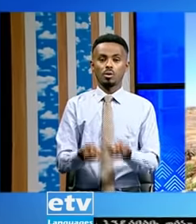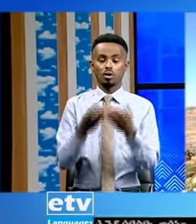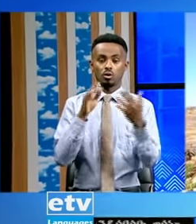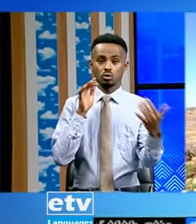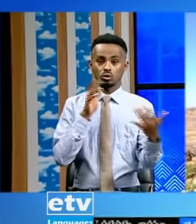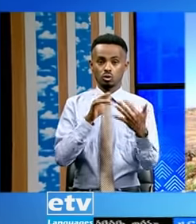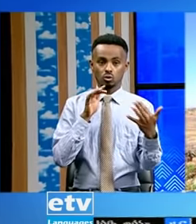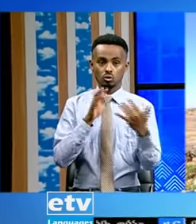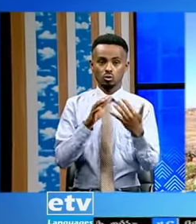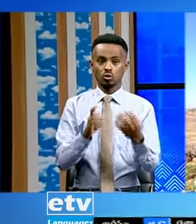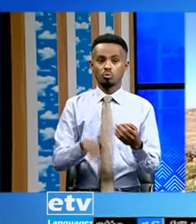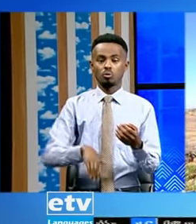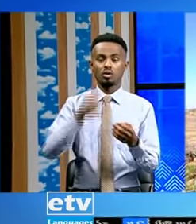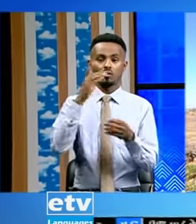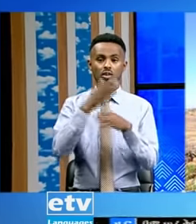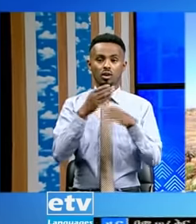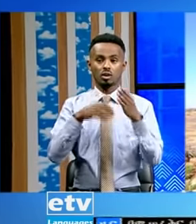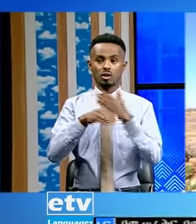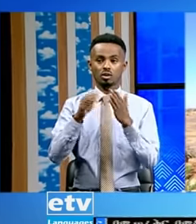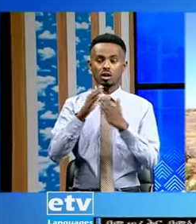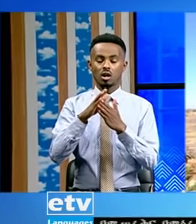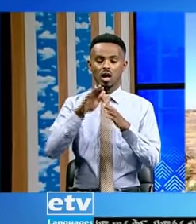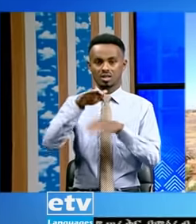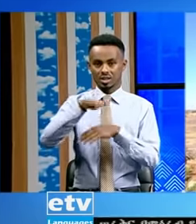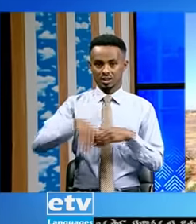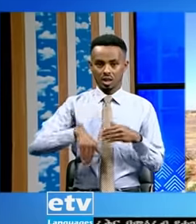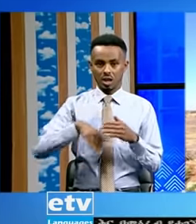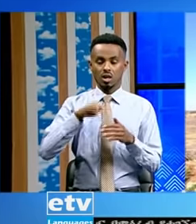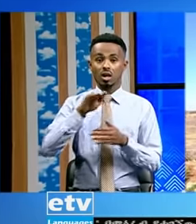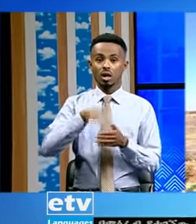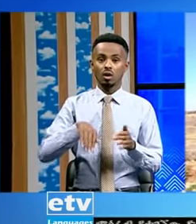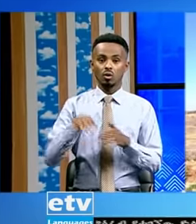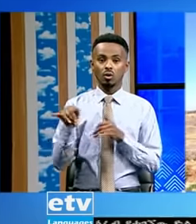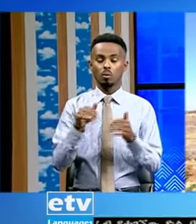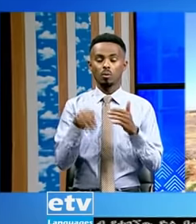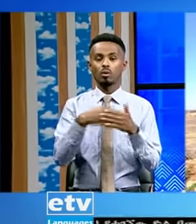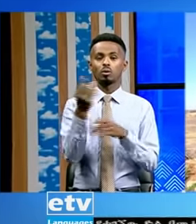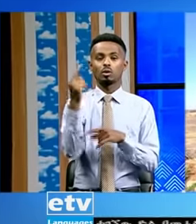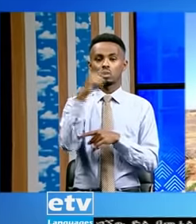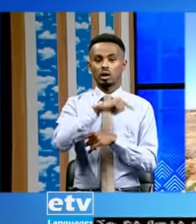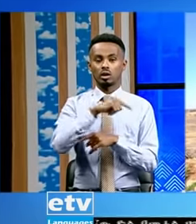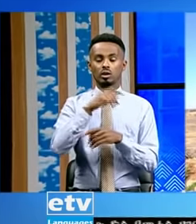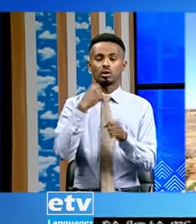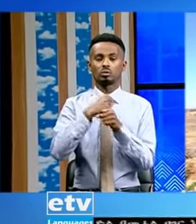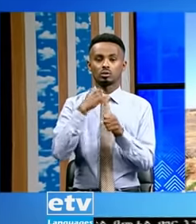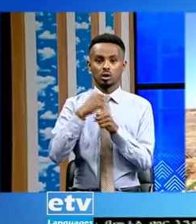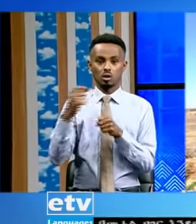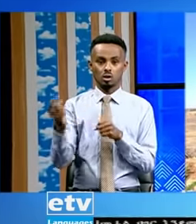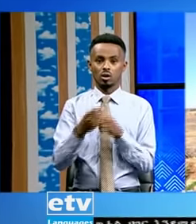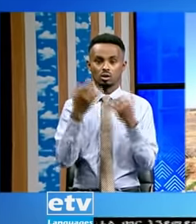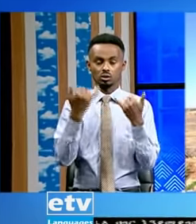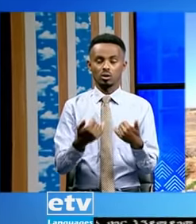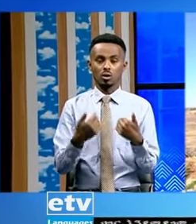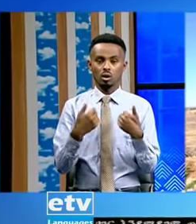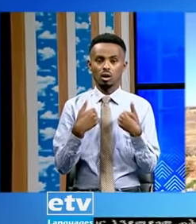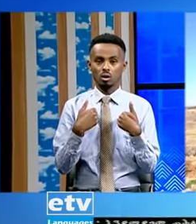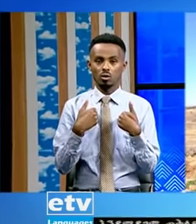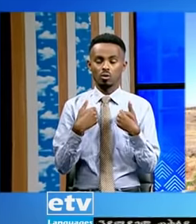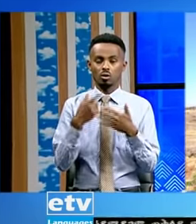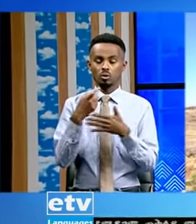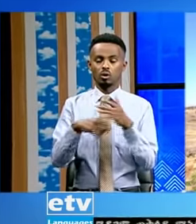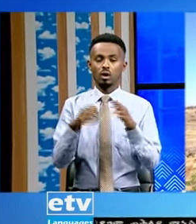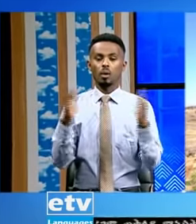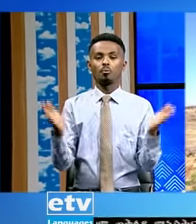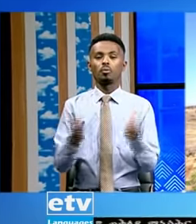ቶክስ በከፍተኛ ደረጃ አስቀርተናል። የቀረውን በሚቀጥሉት ቀናት የምንሰራ ይሆናል። እስካሁን ያለው ውጤት